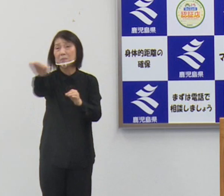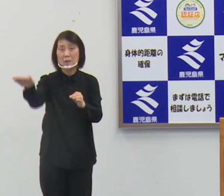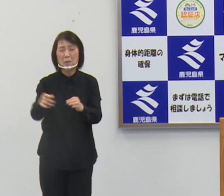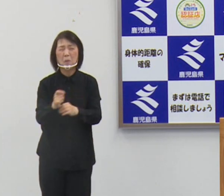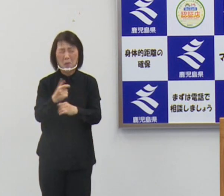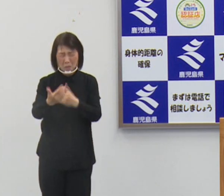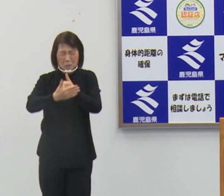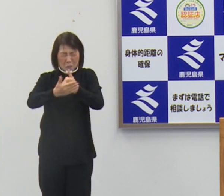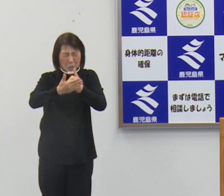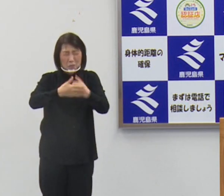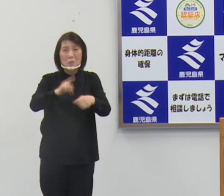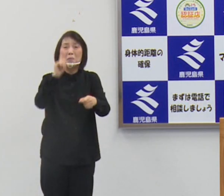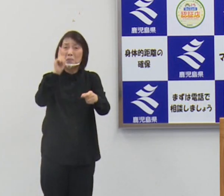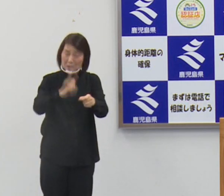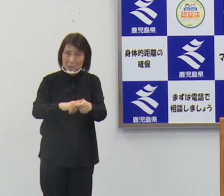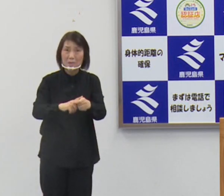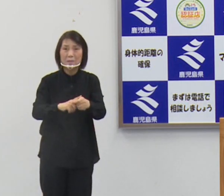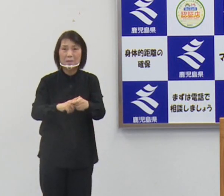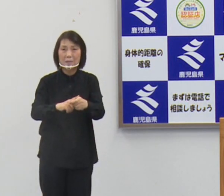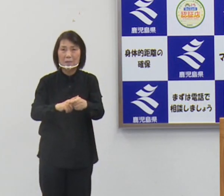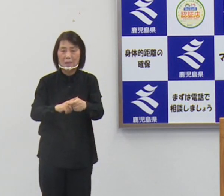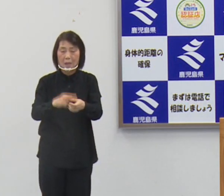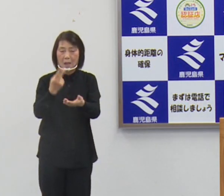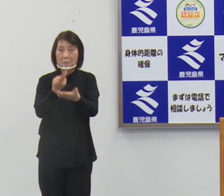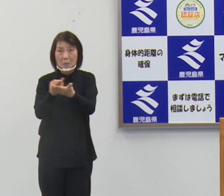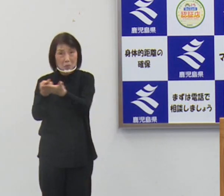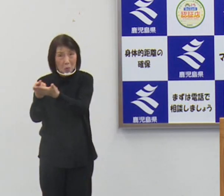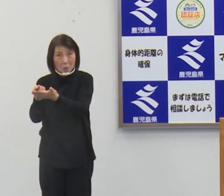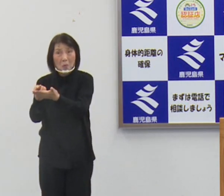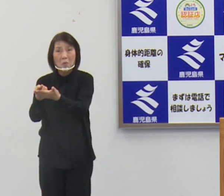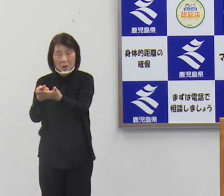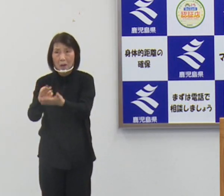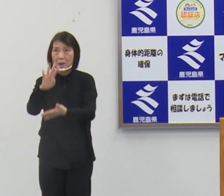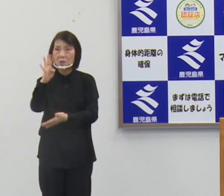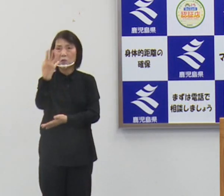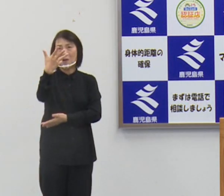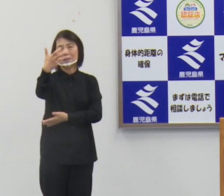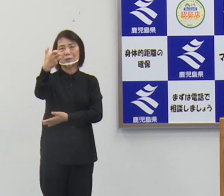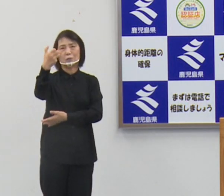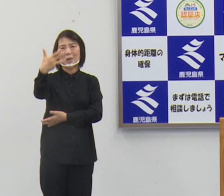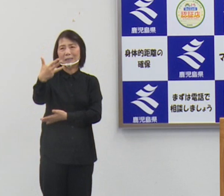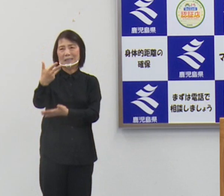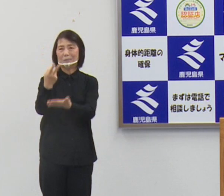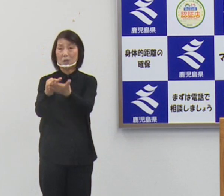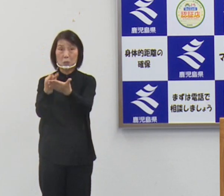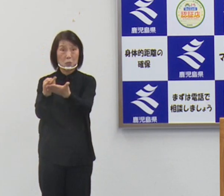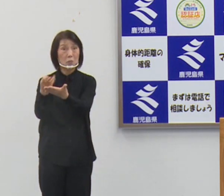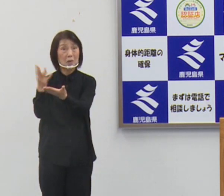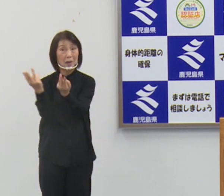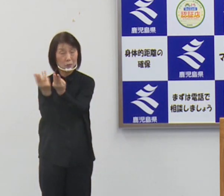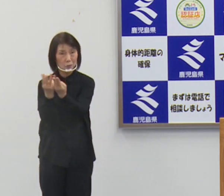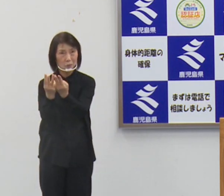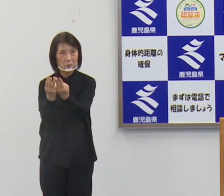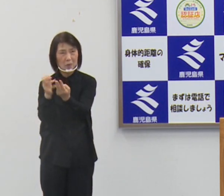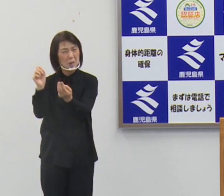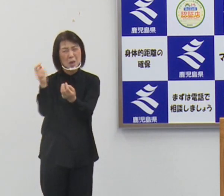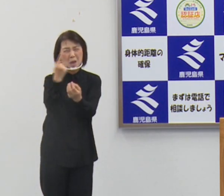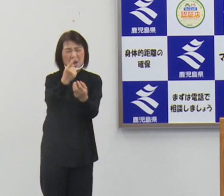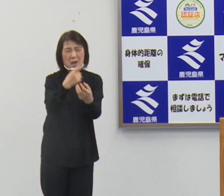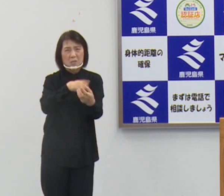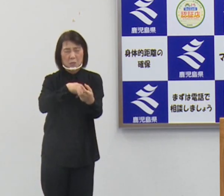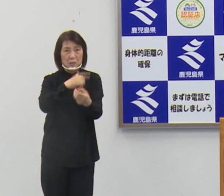大なご協力により病床数を488床から緊急避難的